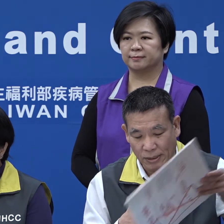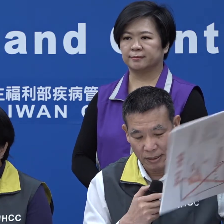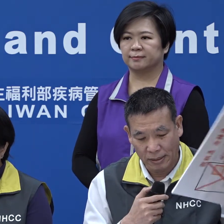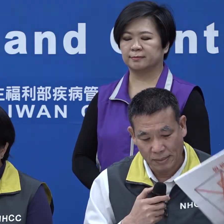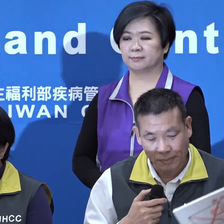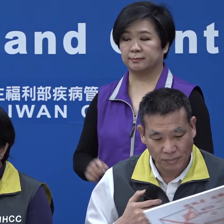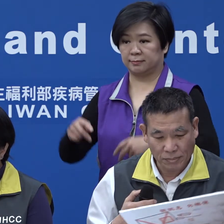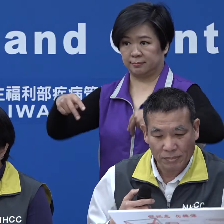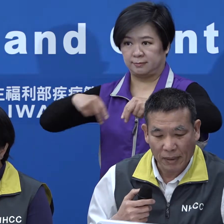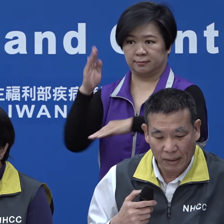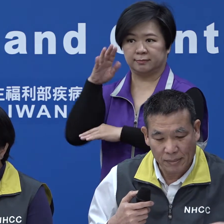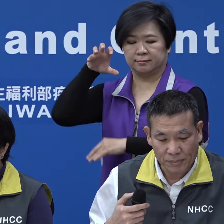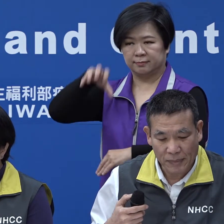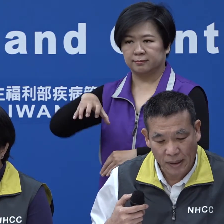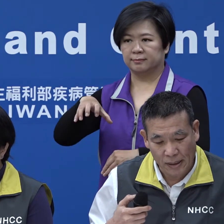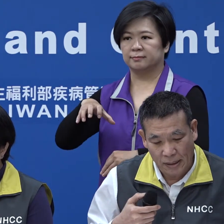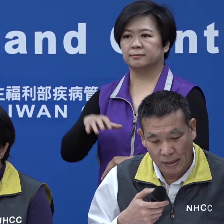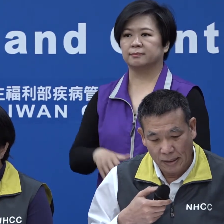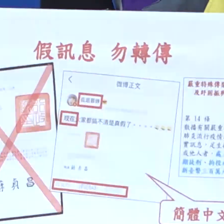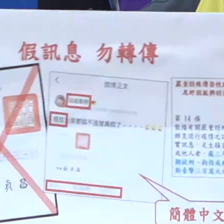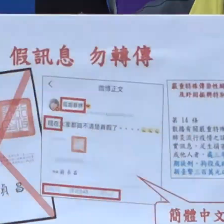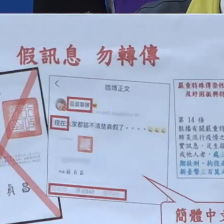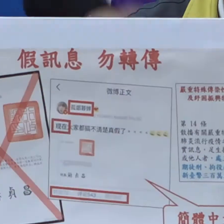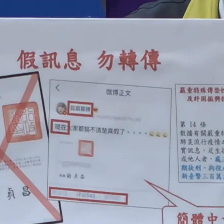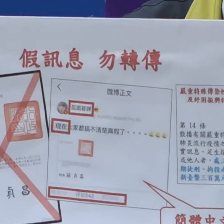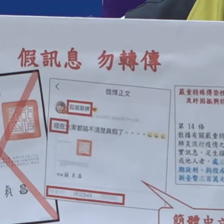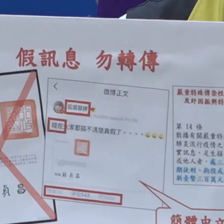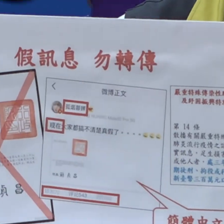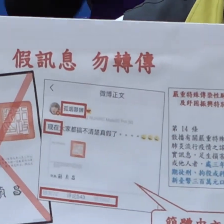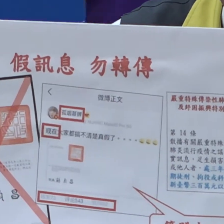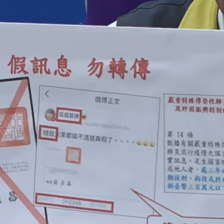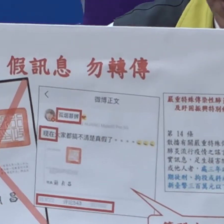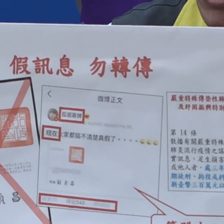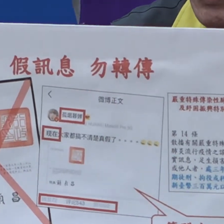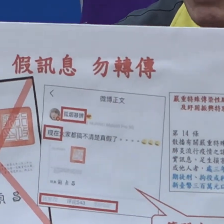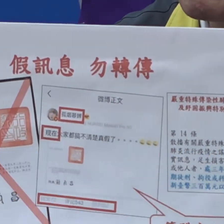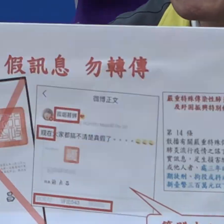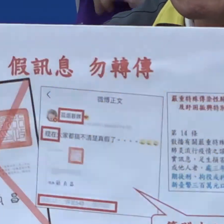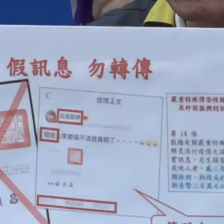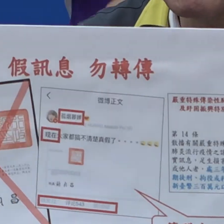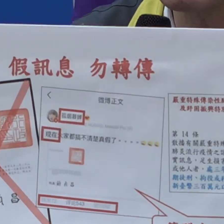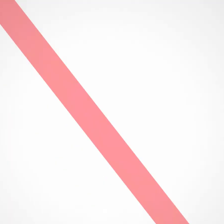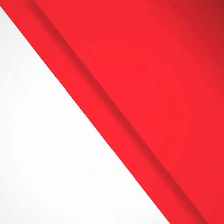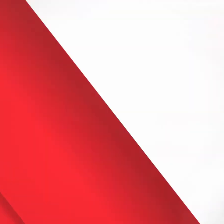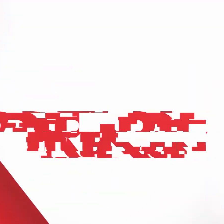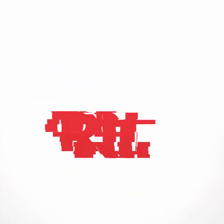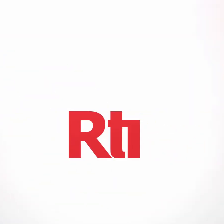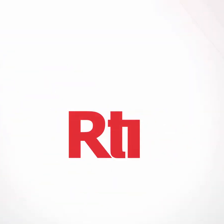讯息。中央广播电台记者郑祥云、陈国伟台北采访报道。